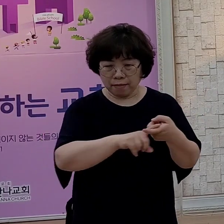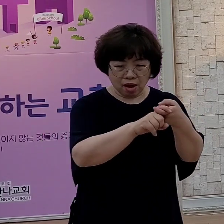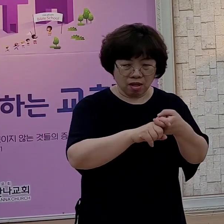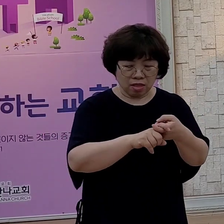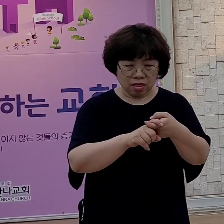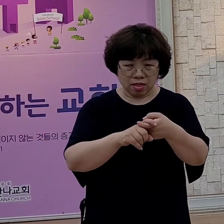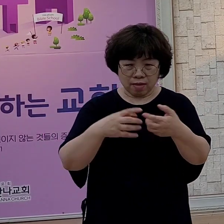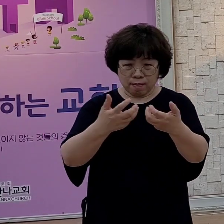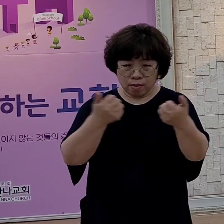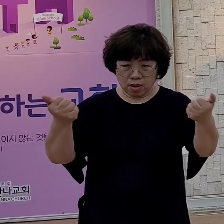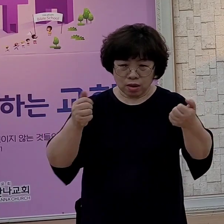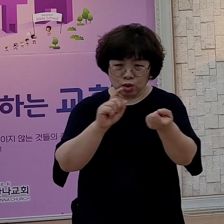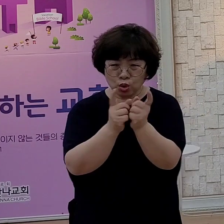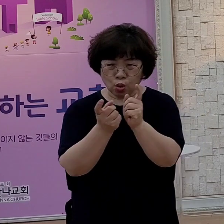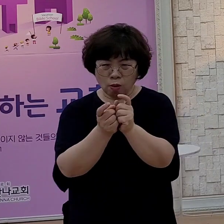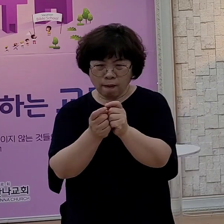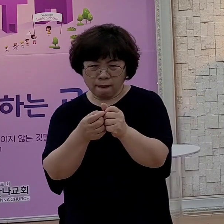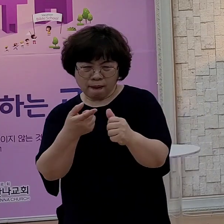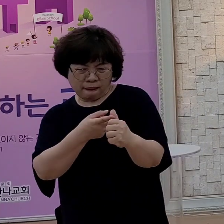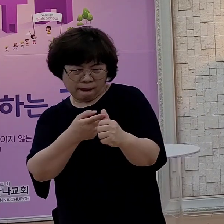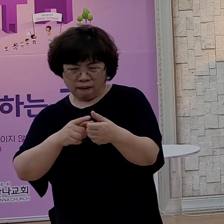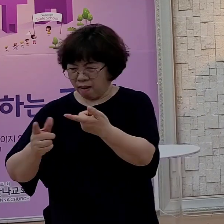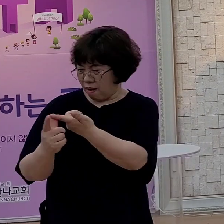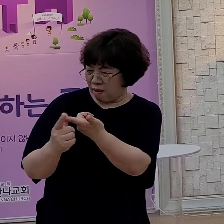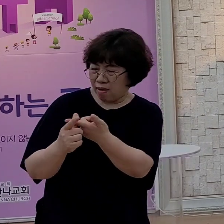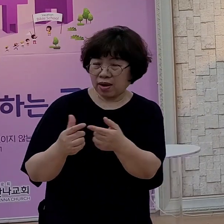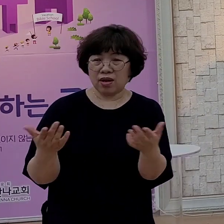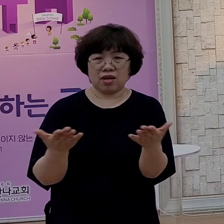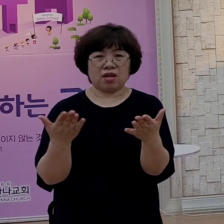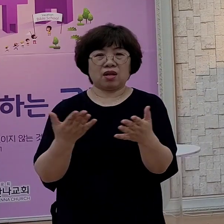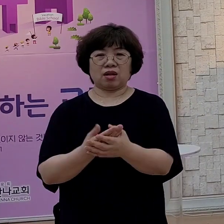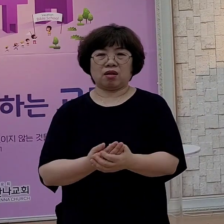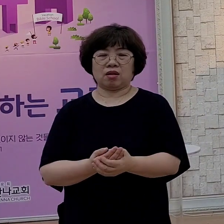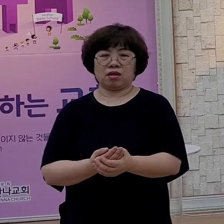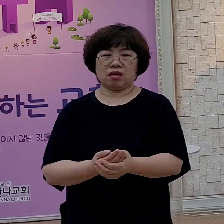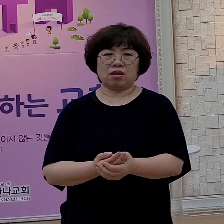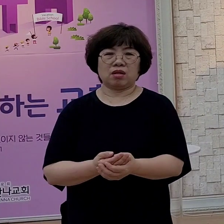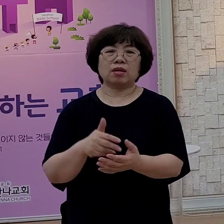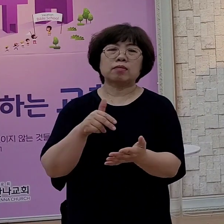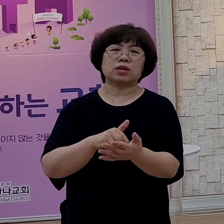욕하고 이렇게 만들어버린 주체자가 누구일까요?